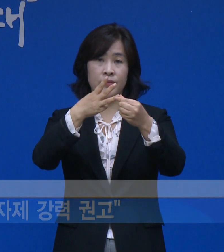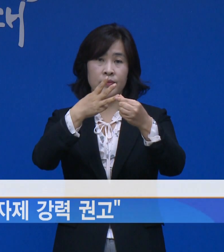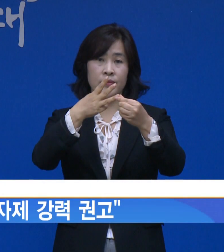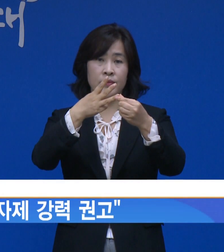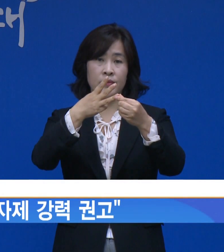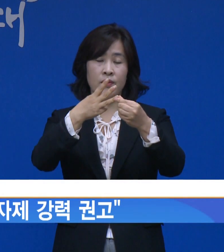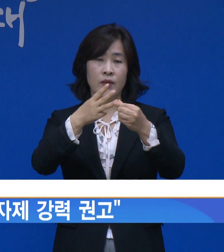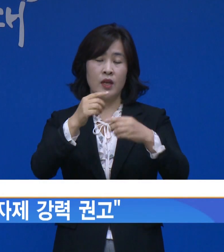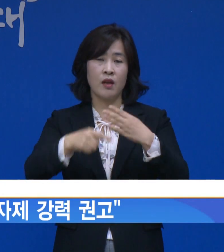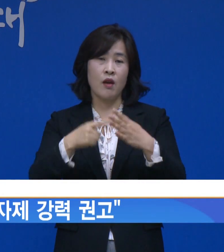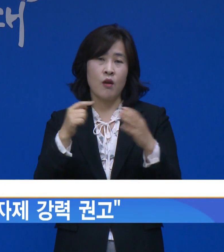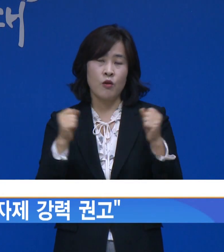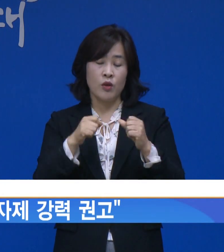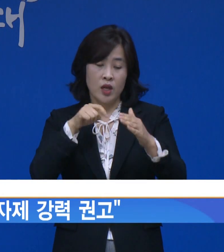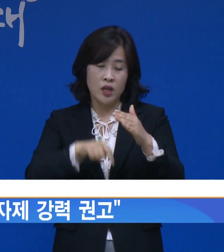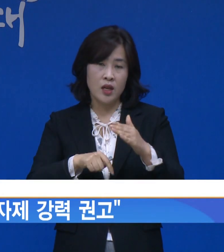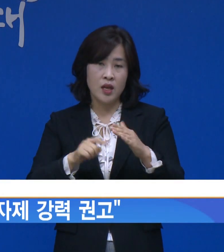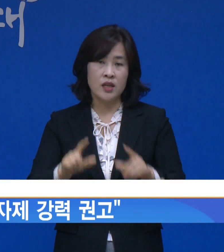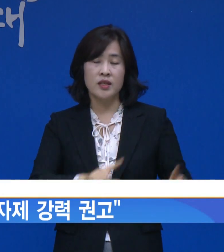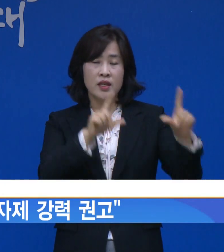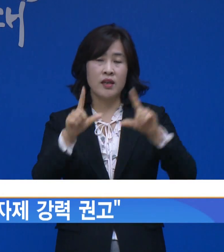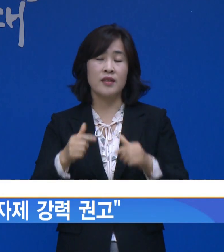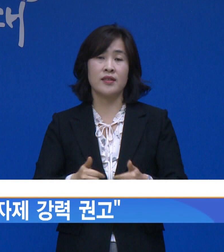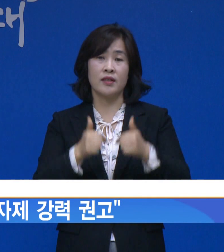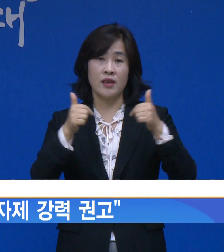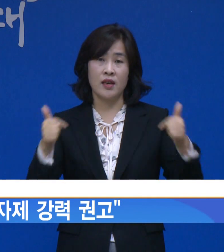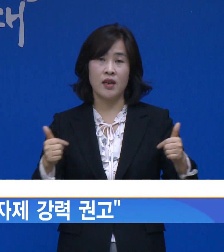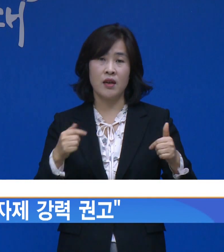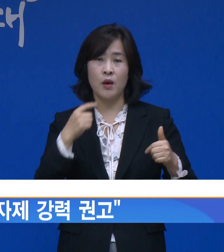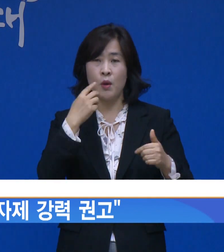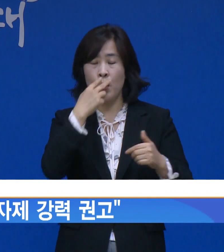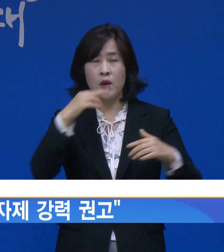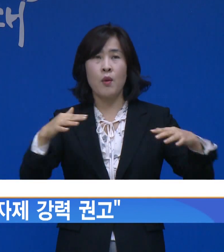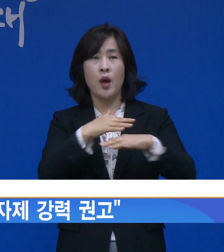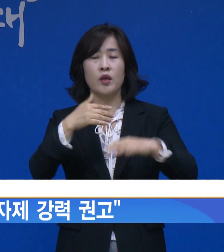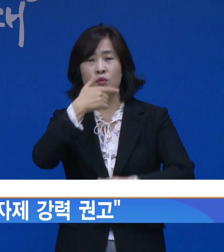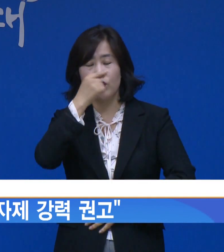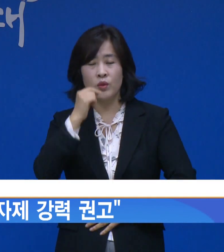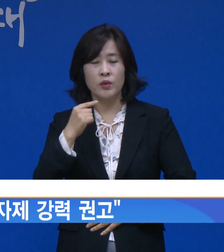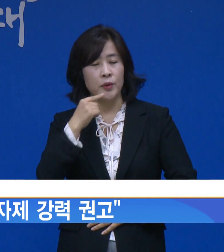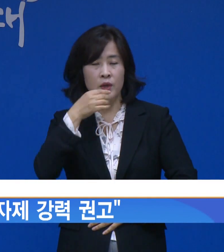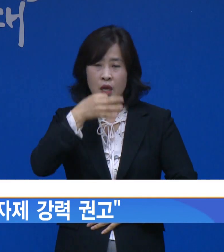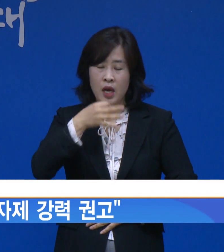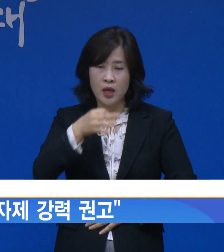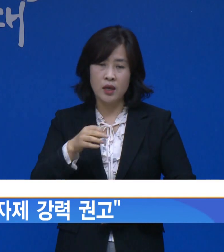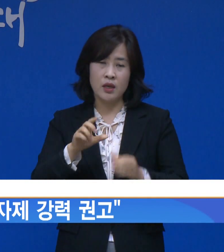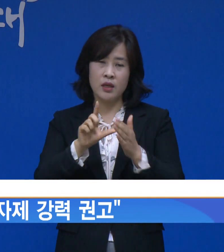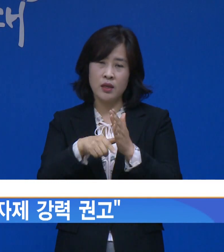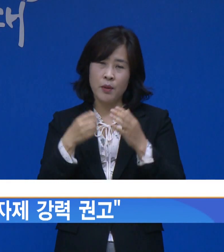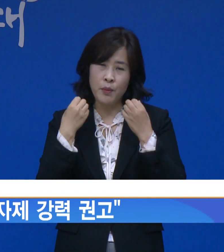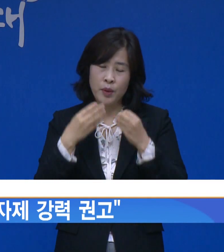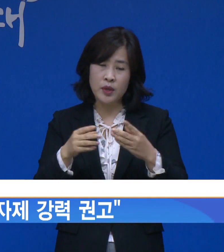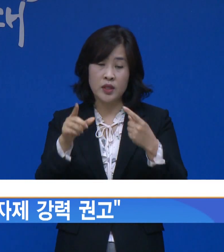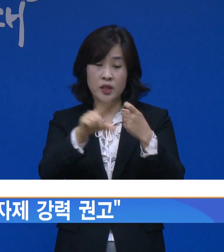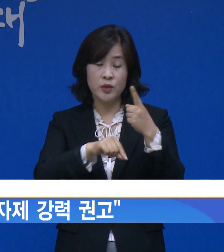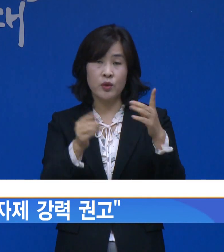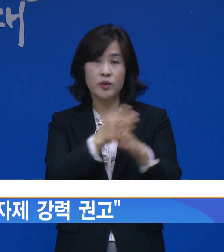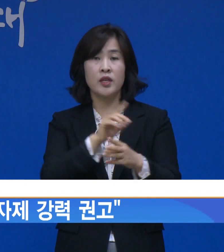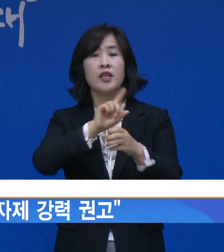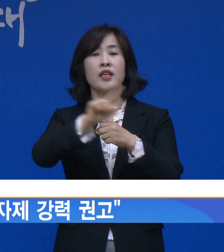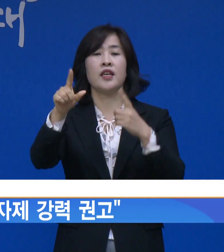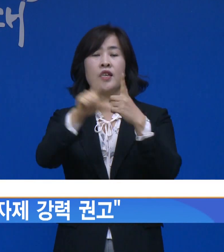셋째로는 겨울철 실내생활 증가와 환기 부족, 독감과 시기가 겹치는 11월에서